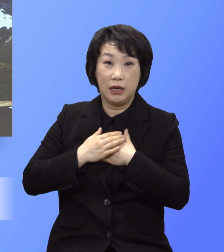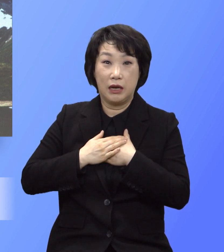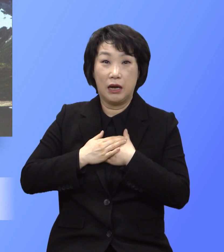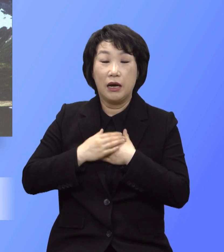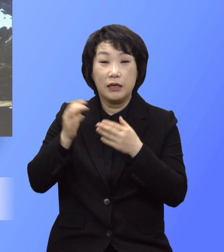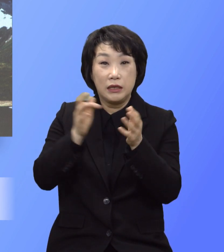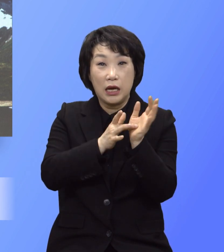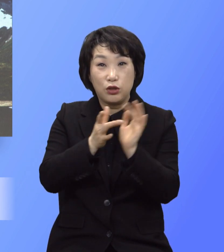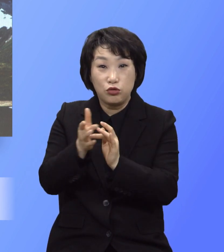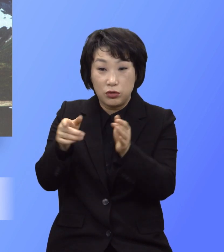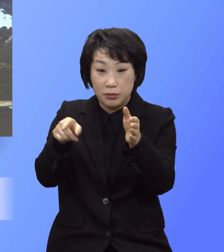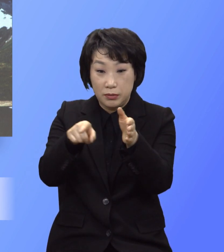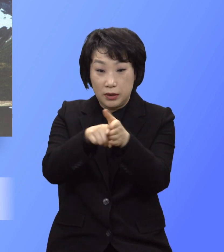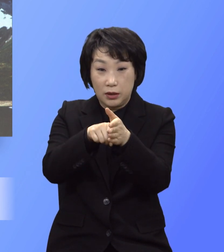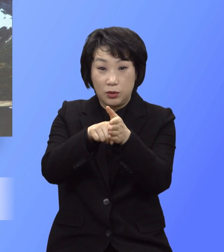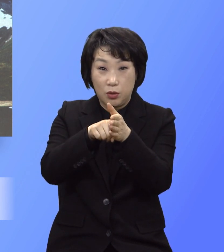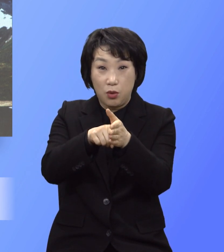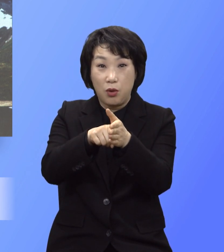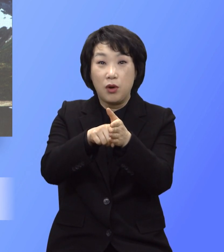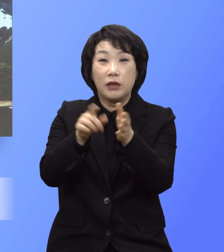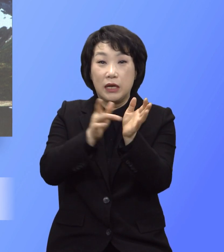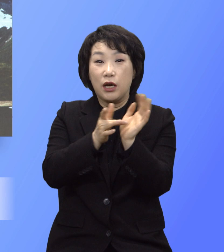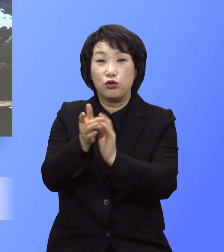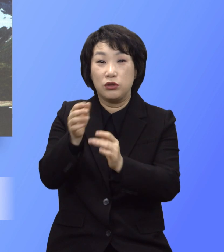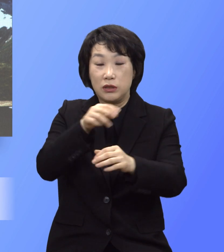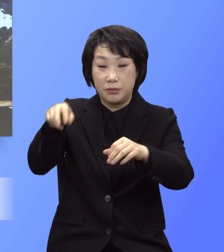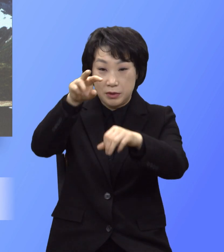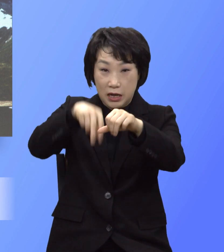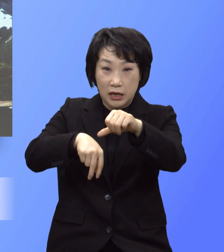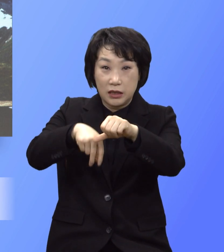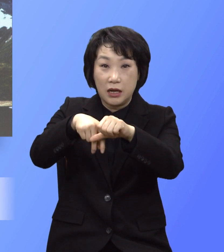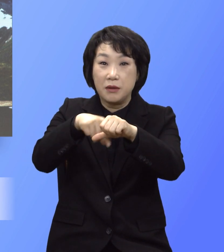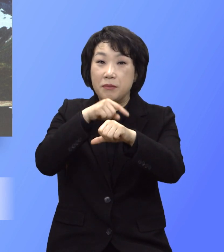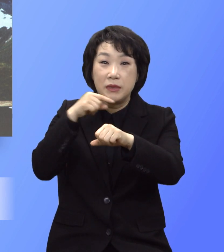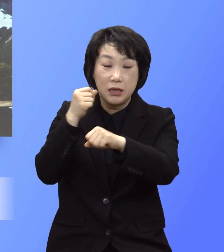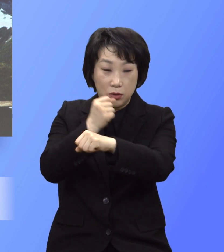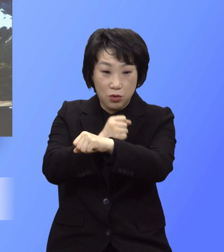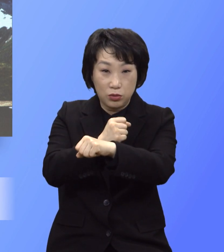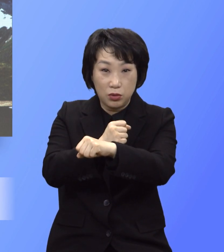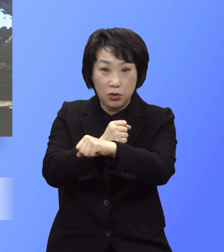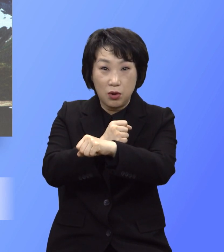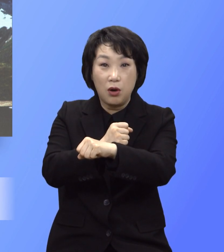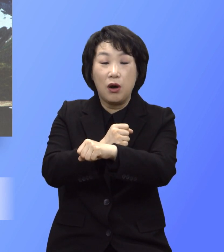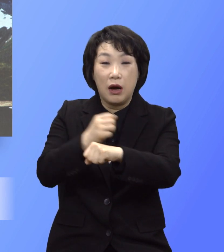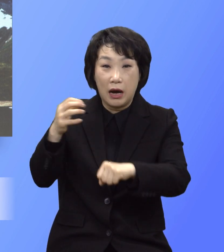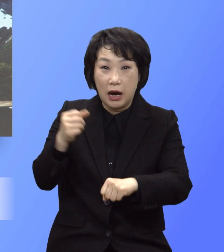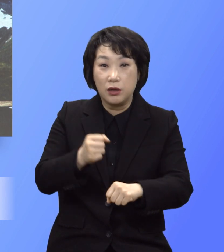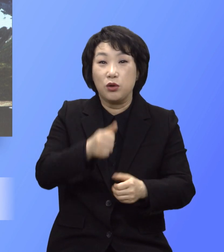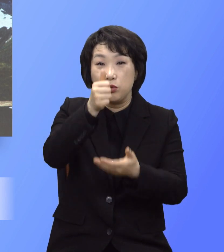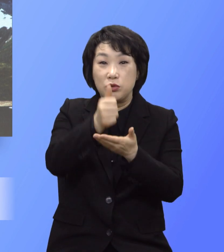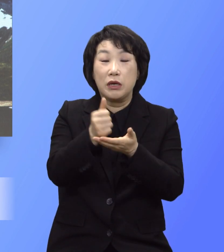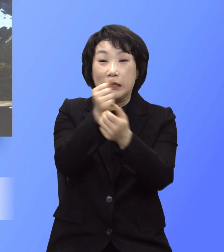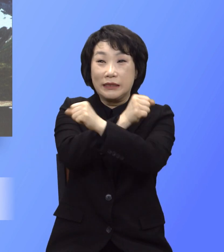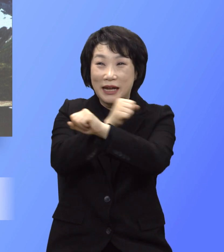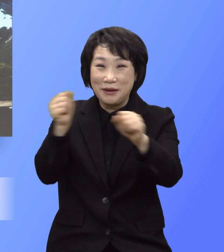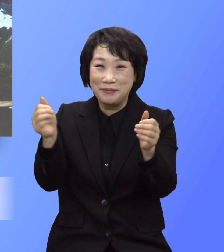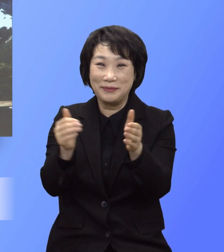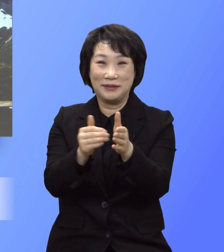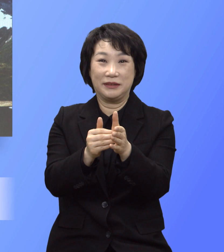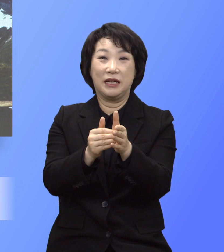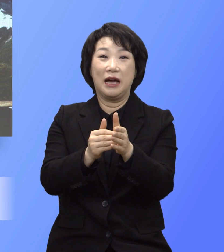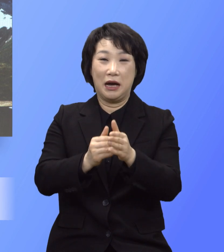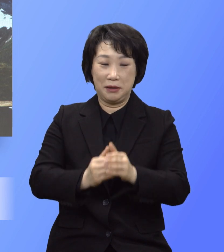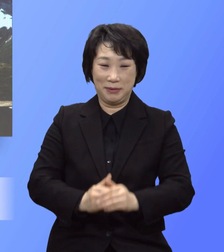예수 믿고 예수 십자가의 피의 공로로 제사함 받음으로